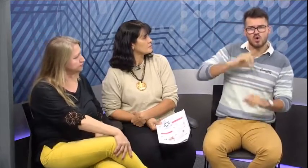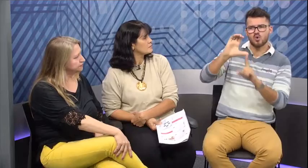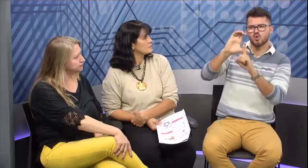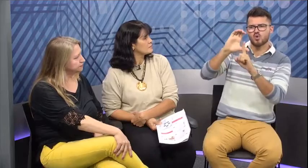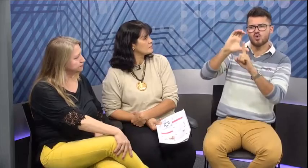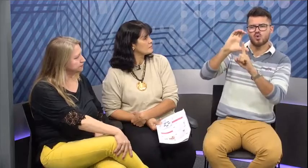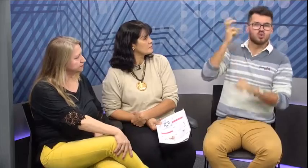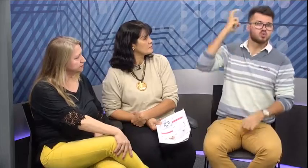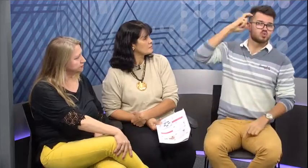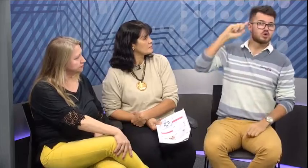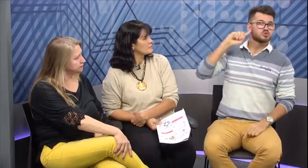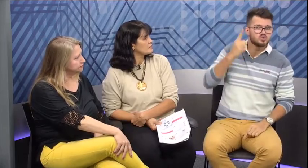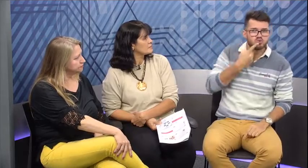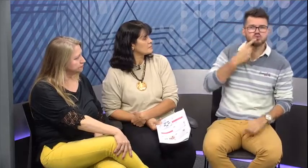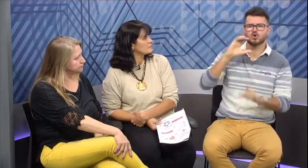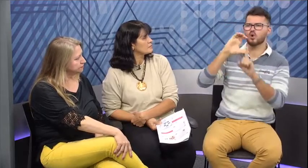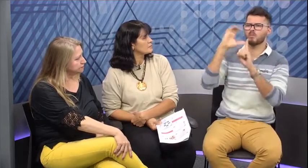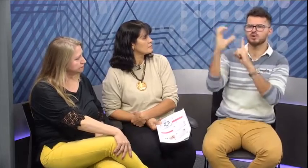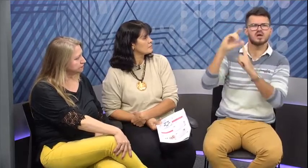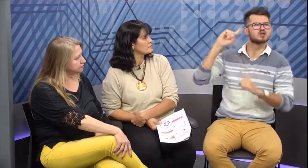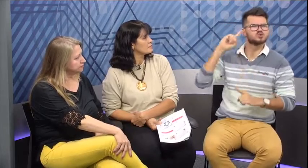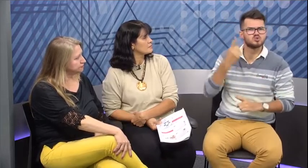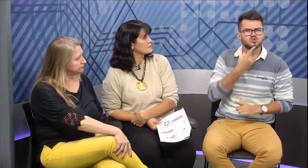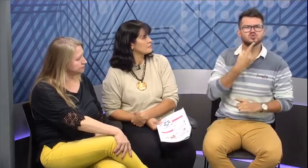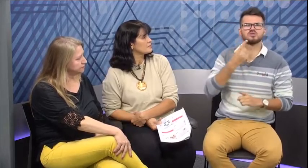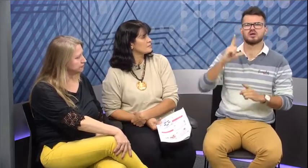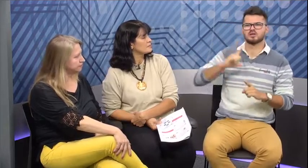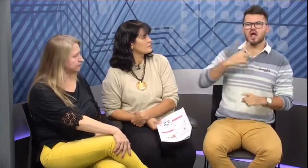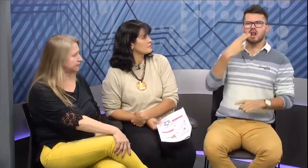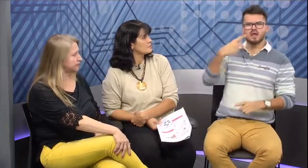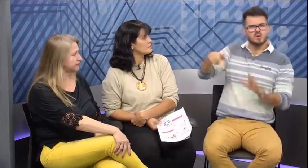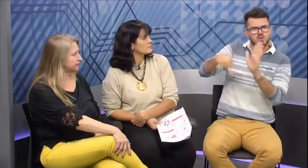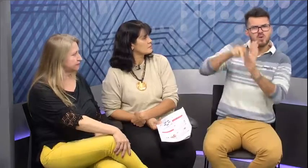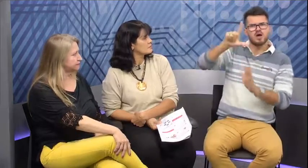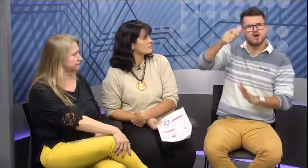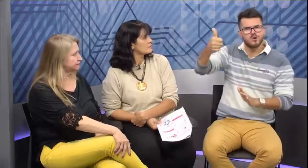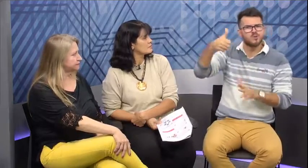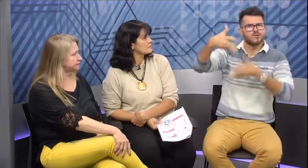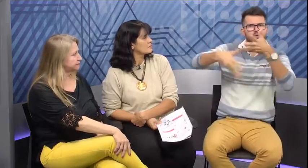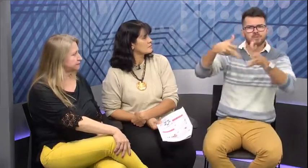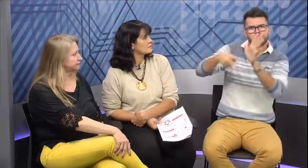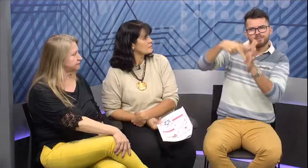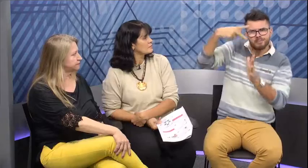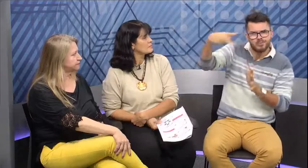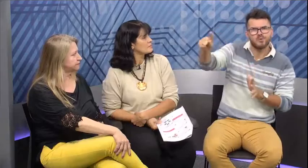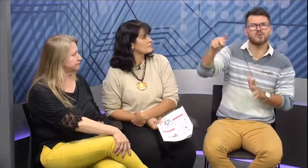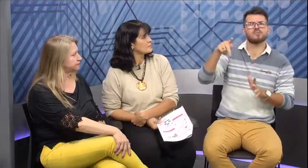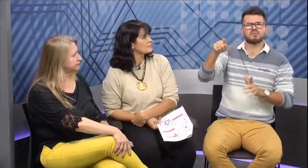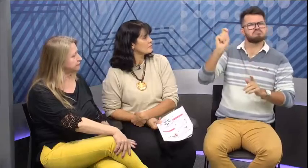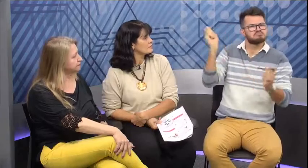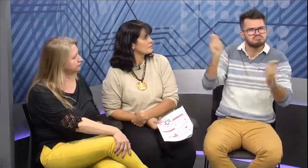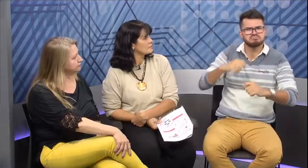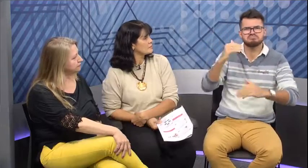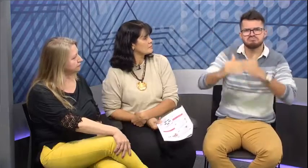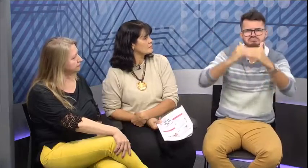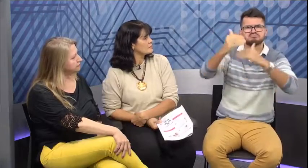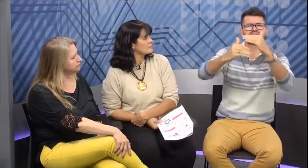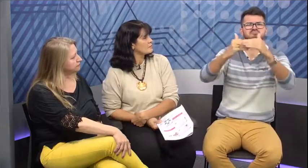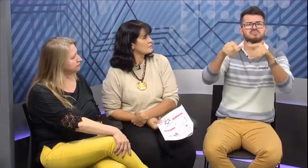implante coclear, né, porque existe a cultura surda, a comunidade surda, existe uma língua, a Libras como primeira língua, o